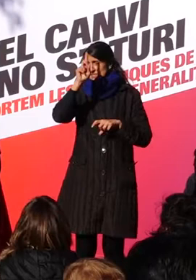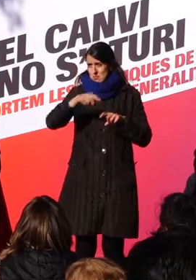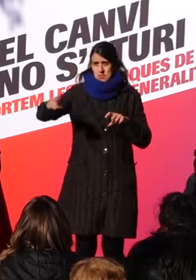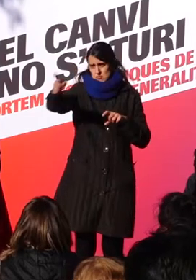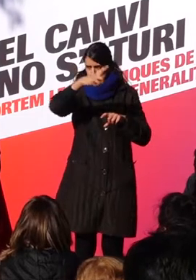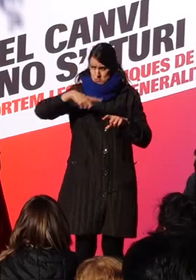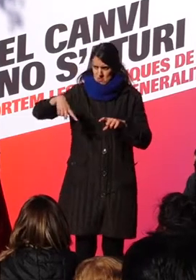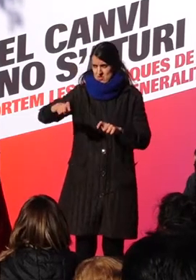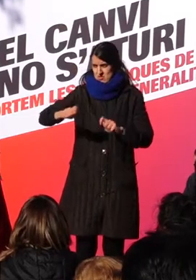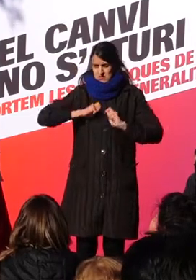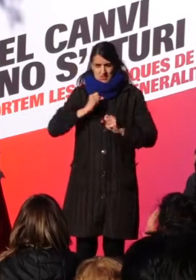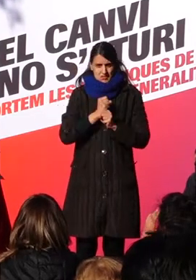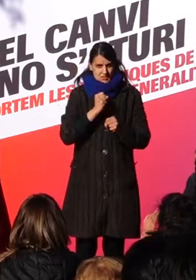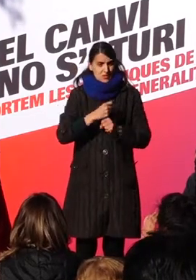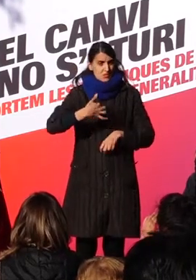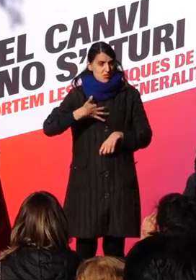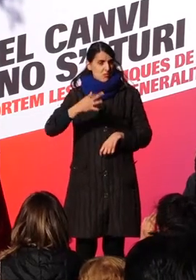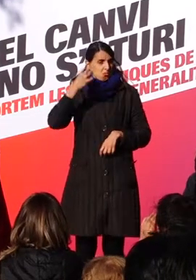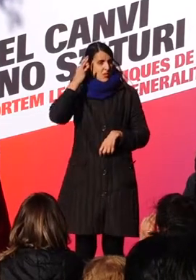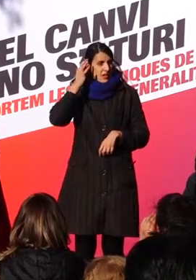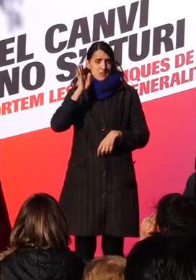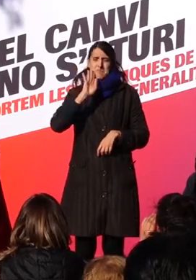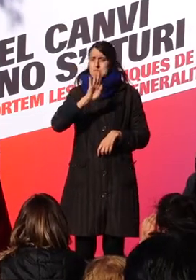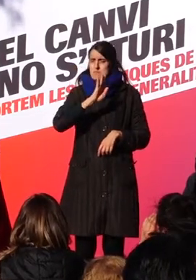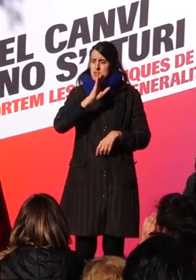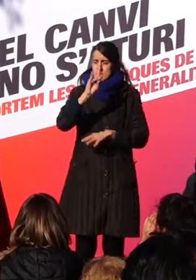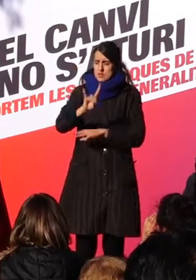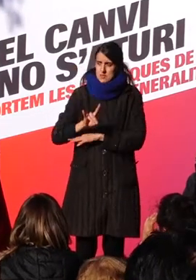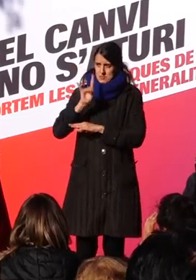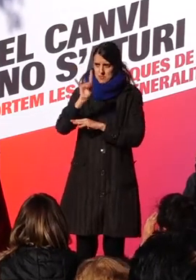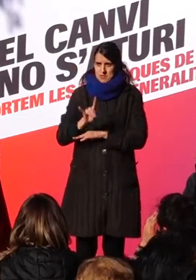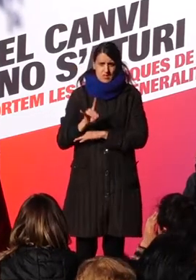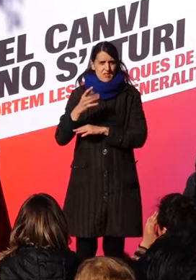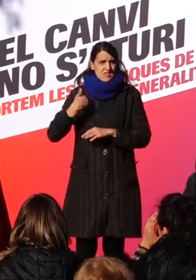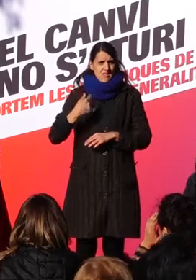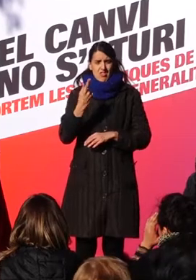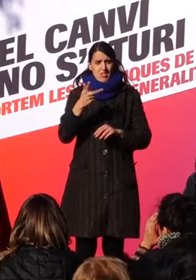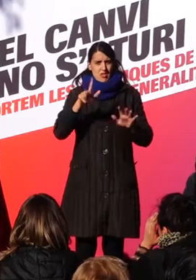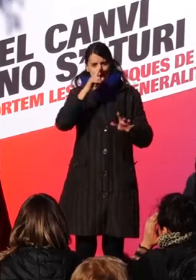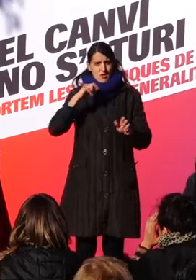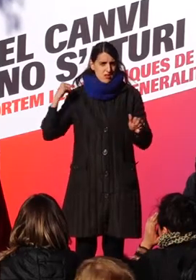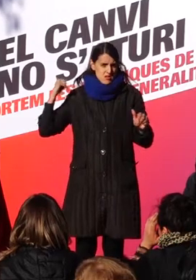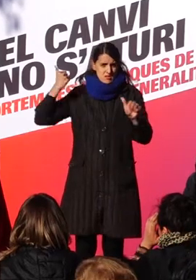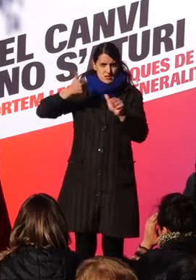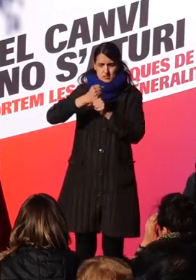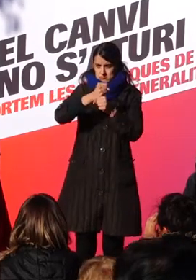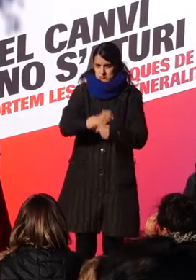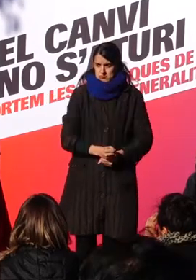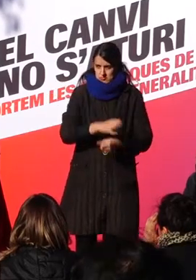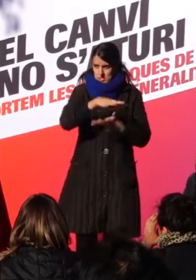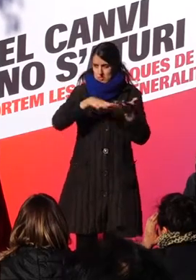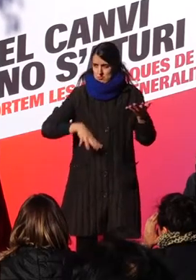como mujer madre boliviana la radicó hace 18 años en barcelona